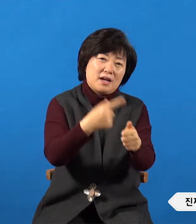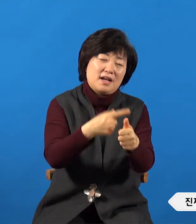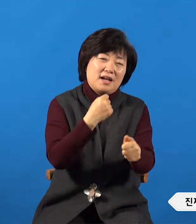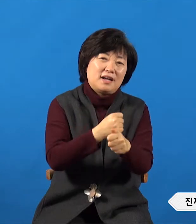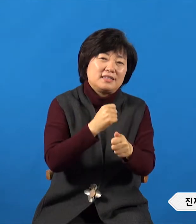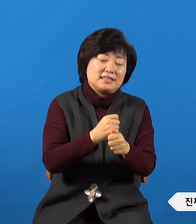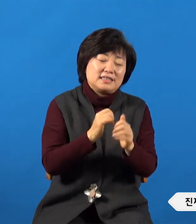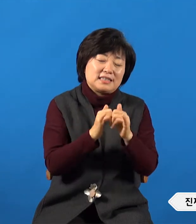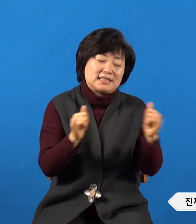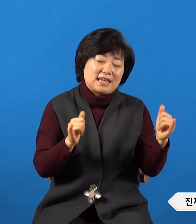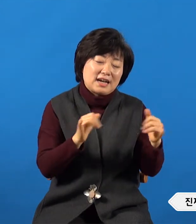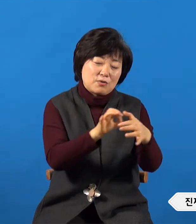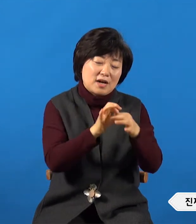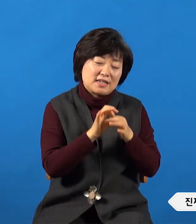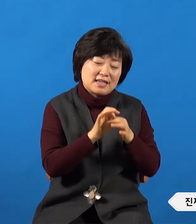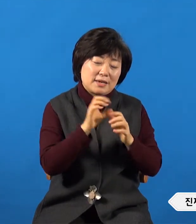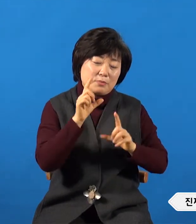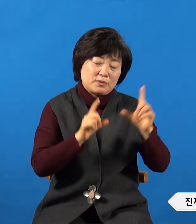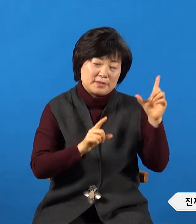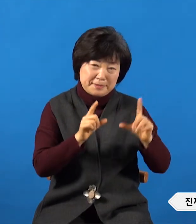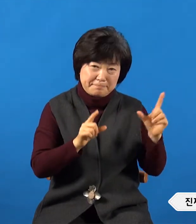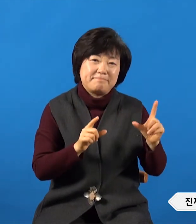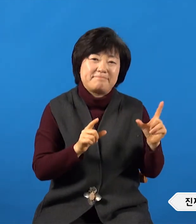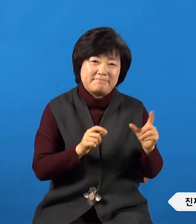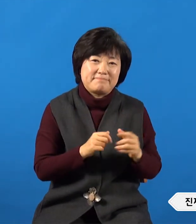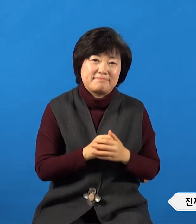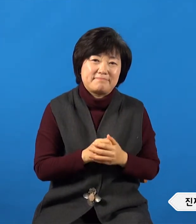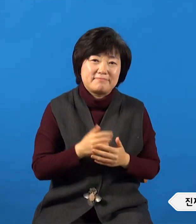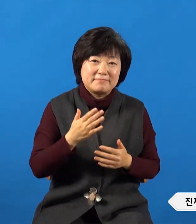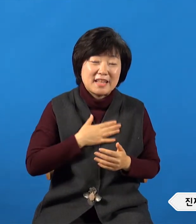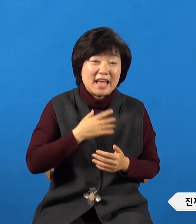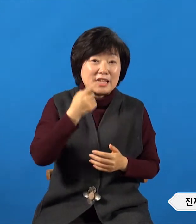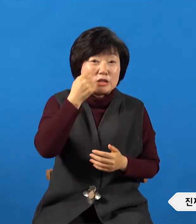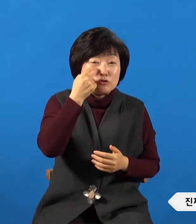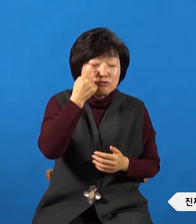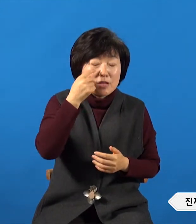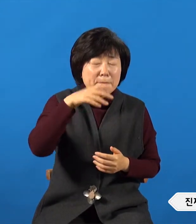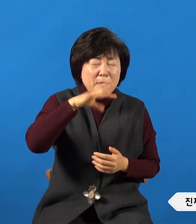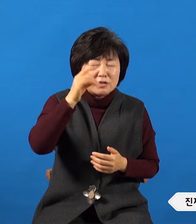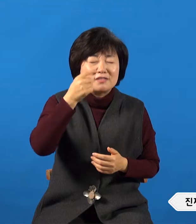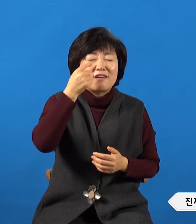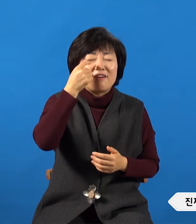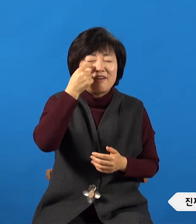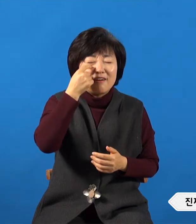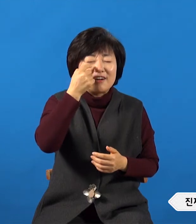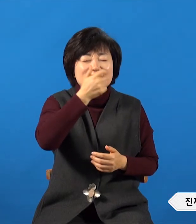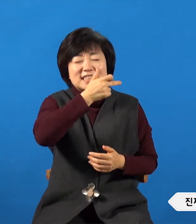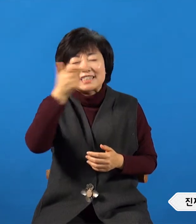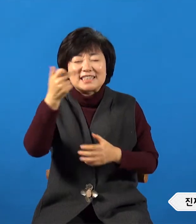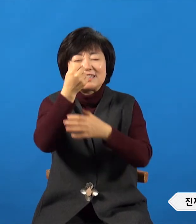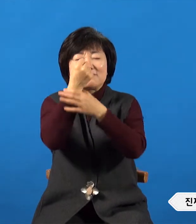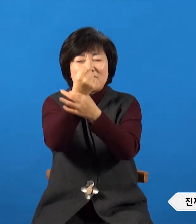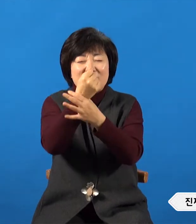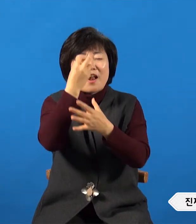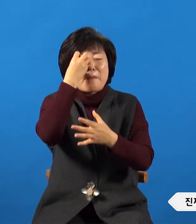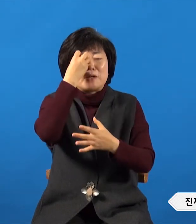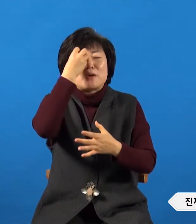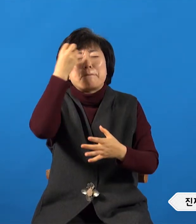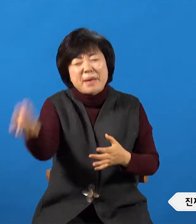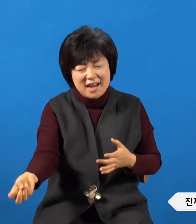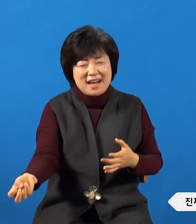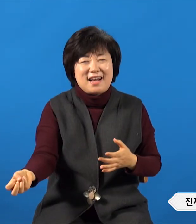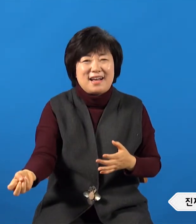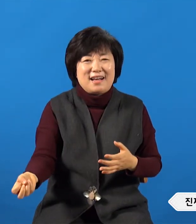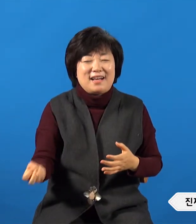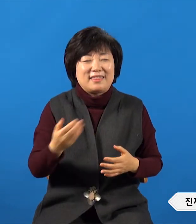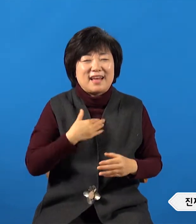그런 인간관계의 모습 성경은 말씀합니다. 내 눈에 먼저 대들보를 빼라 라고